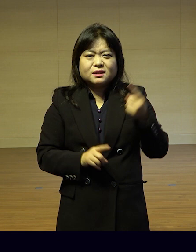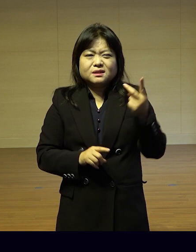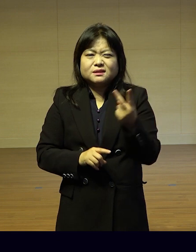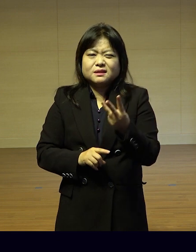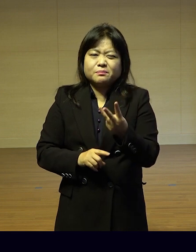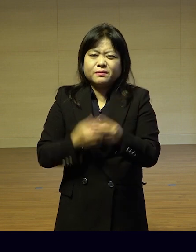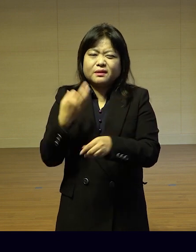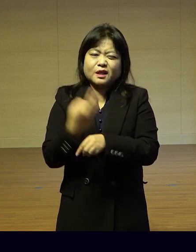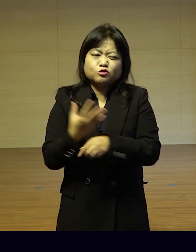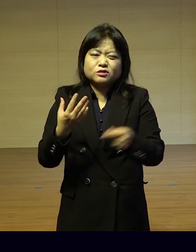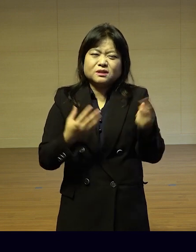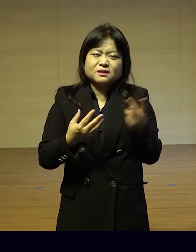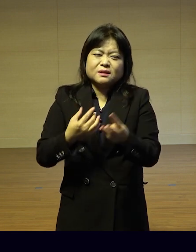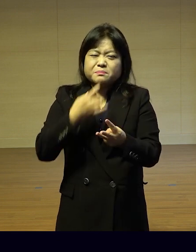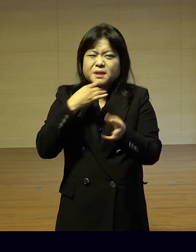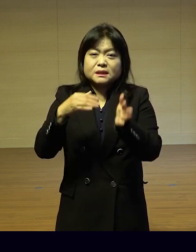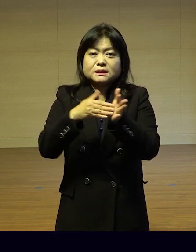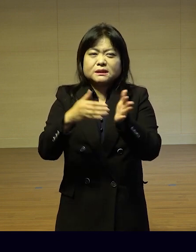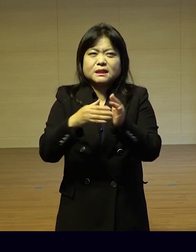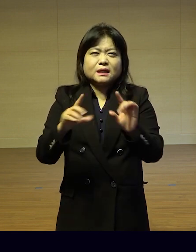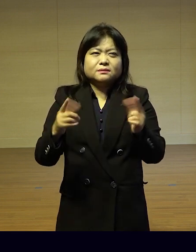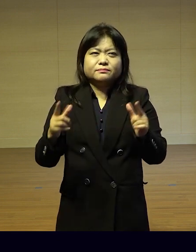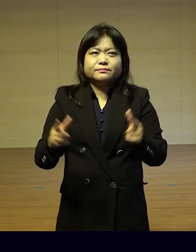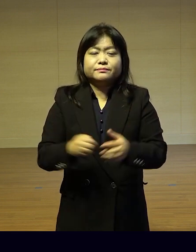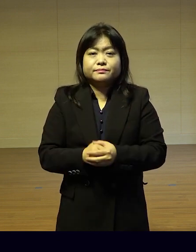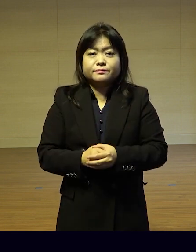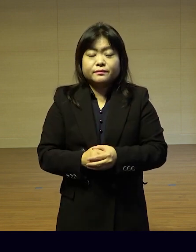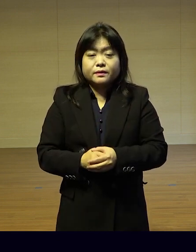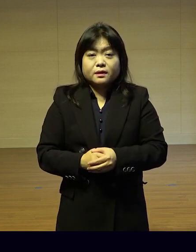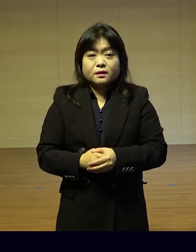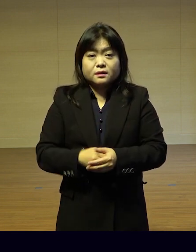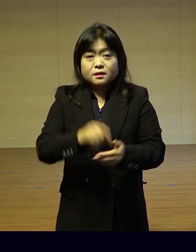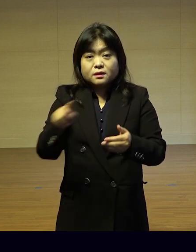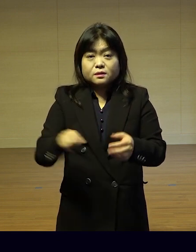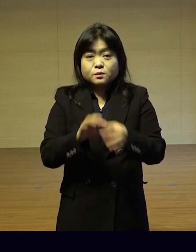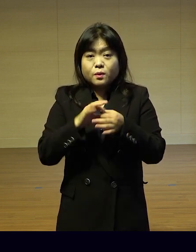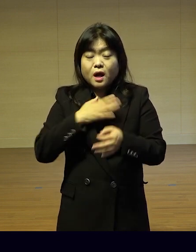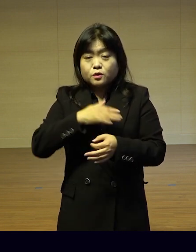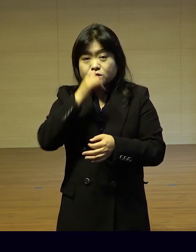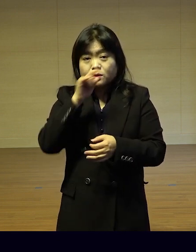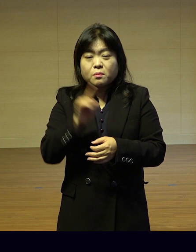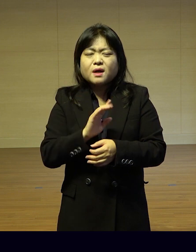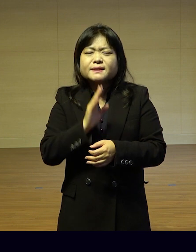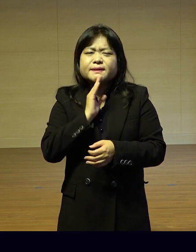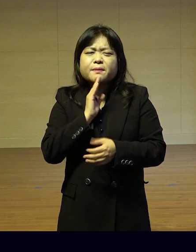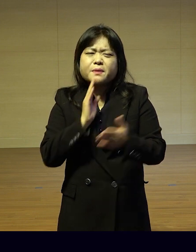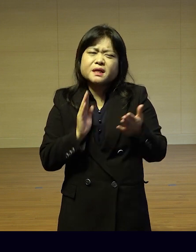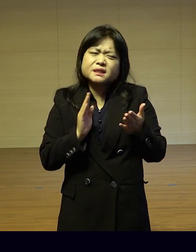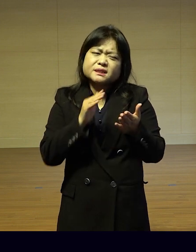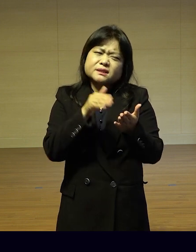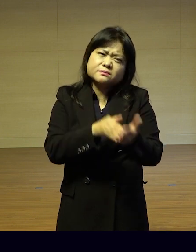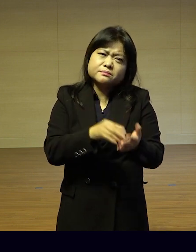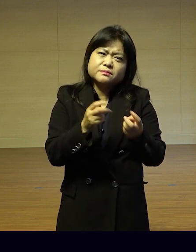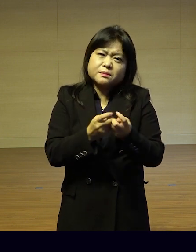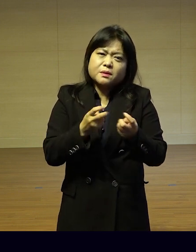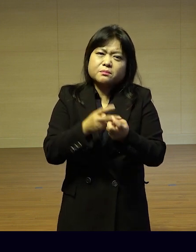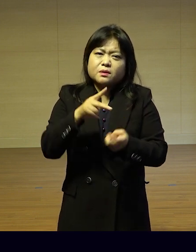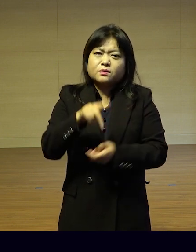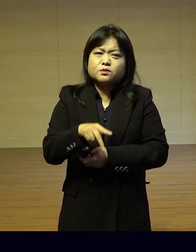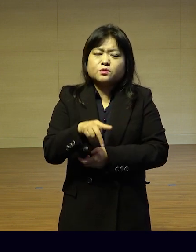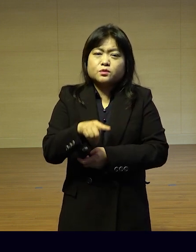3이 아니라는 것을 아실 수 있을 겁니다. 자, 이를 통해 알 수 있는 것은 참에 이르는 길은 결코 쉘링이